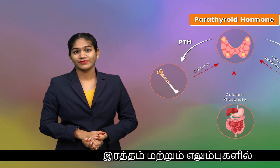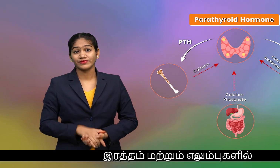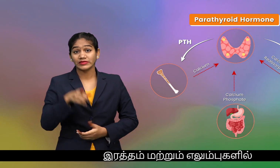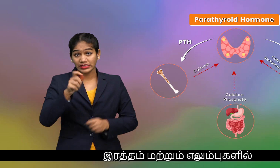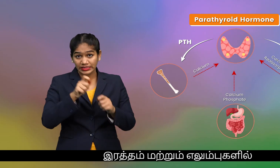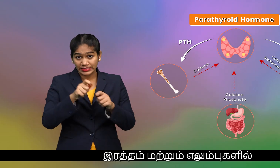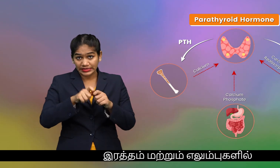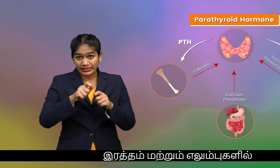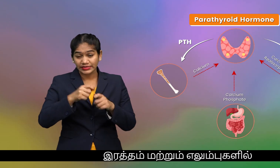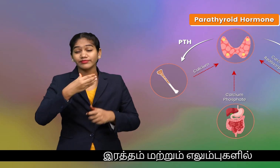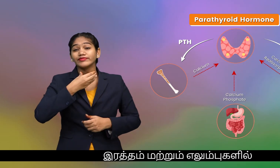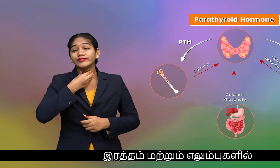இரத்தம் மற்றும் எலும்புகளில்